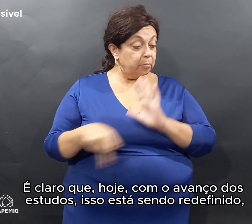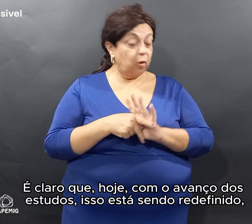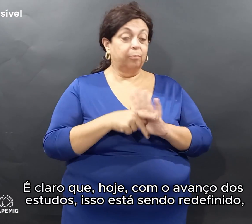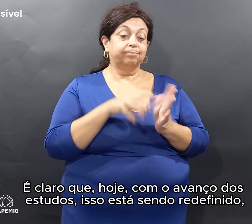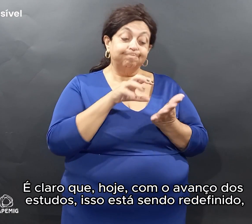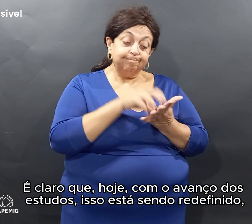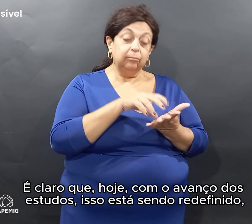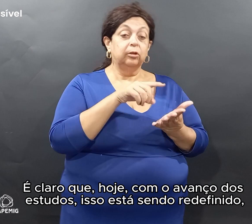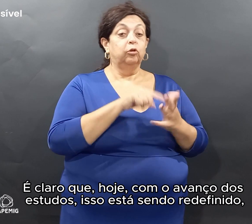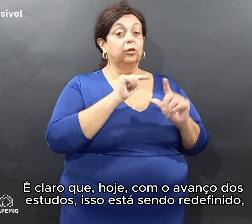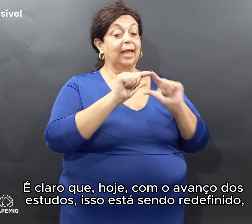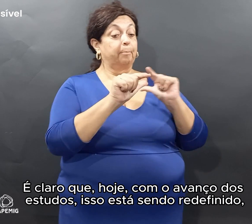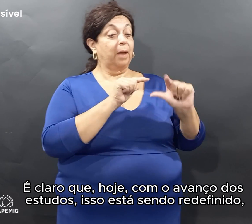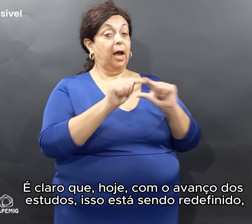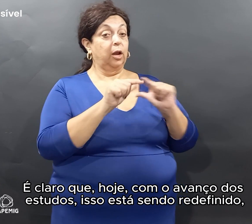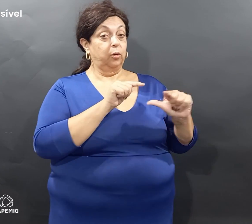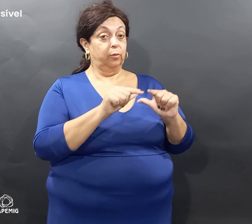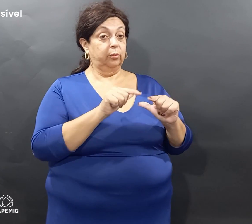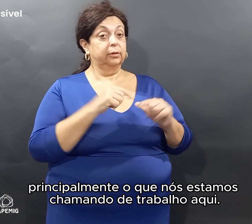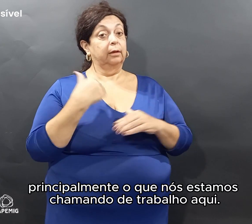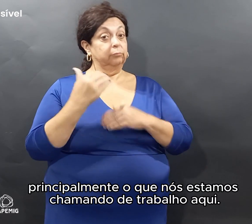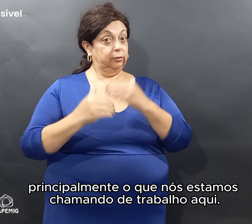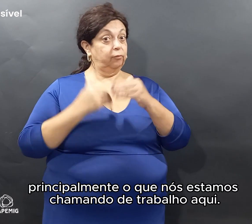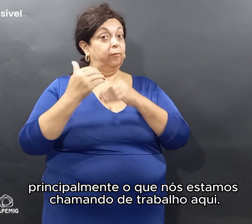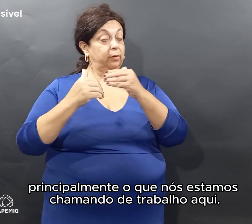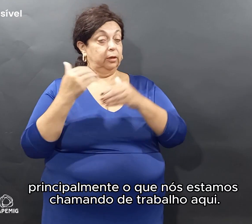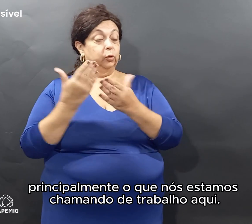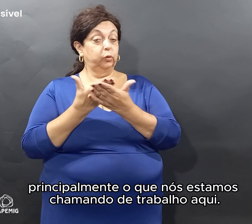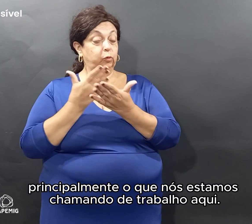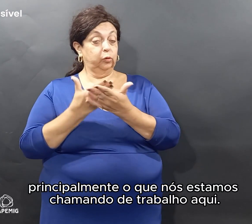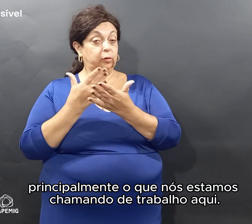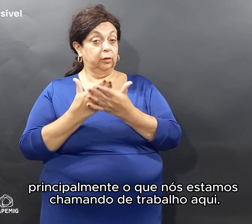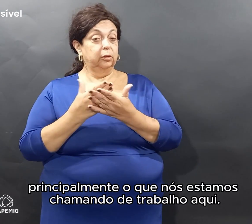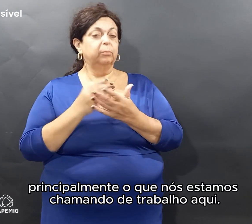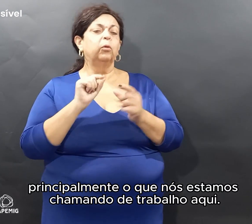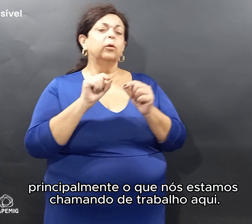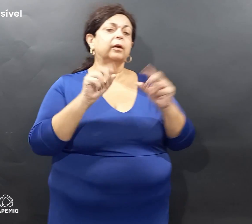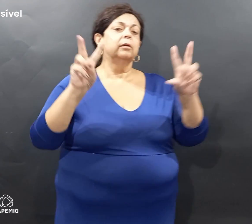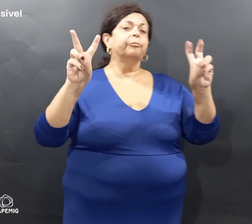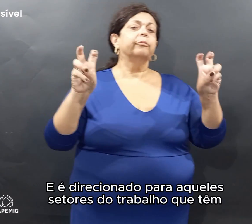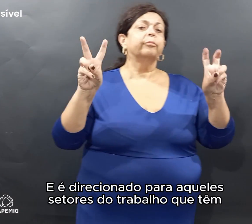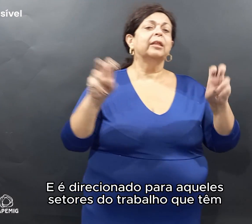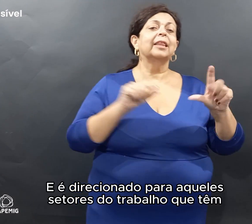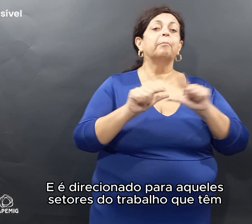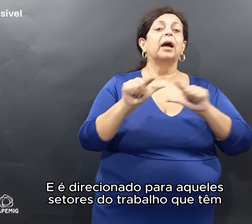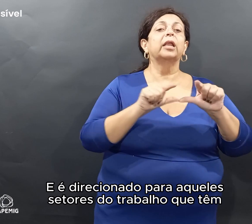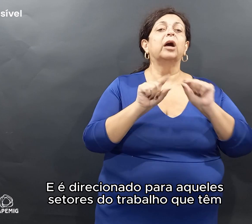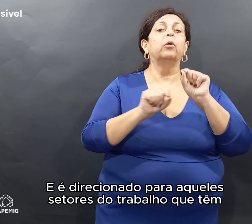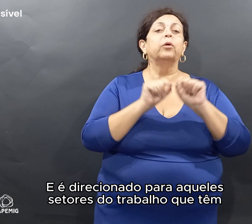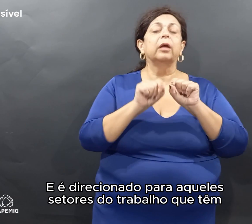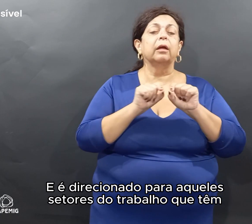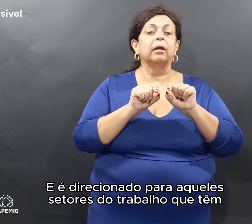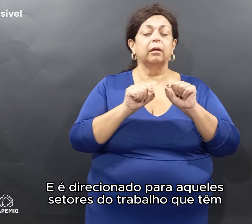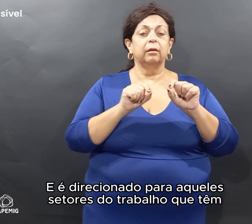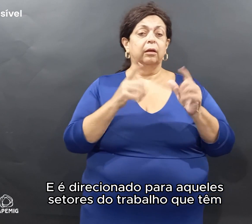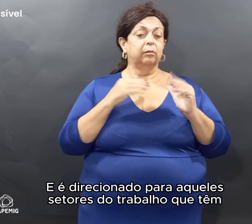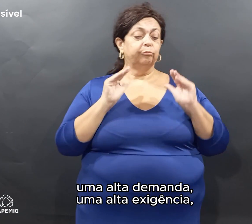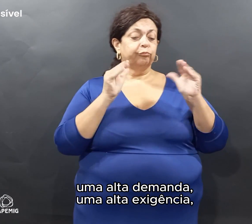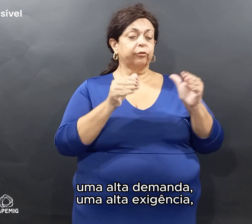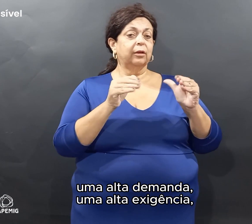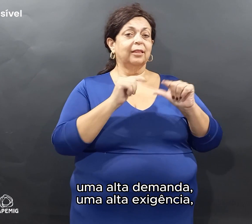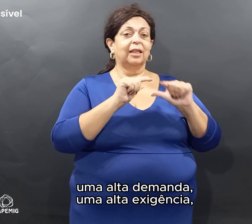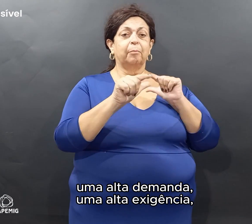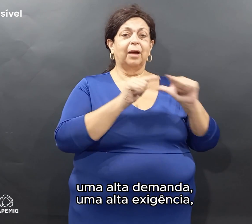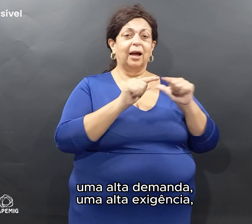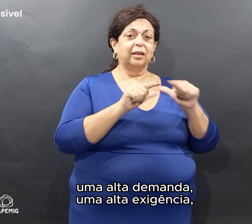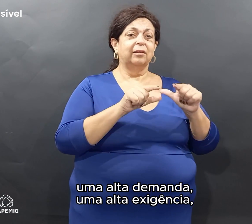dos estudos, isso está sendo redefinido, principalmente o que nós estamos chamando de trabalho aqui. E é direcionada para aqueles setores do trabalho que têm uma